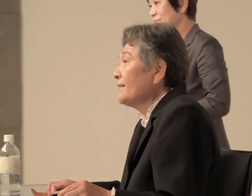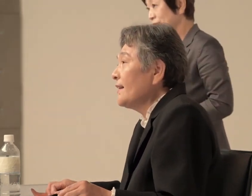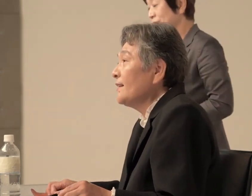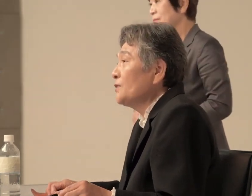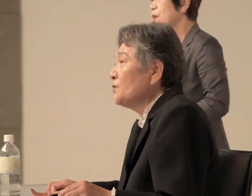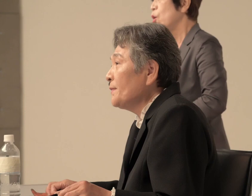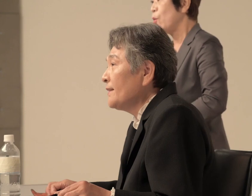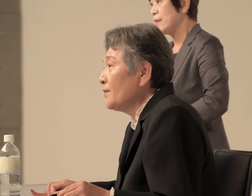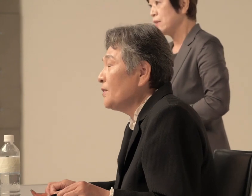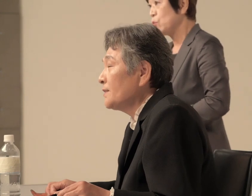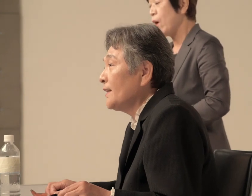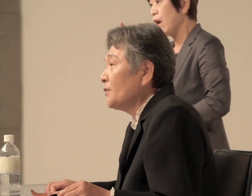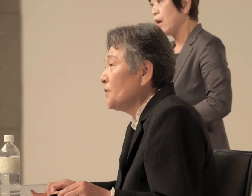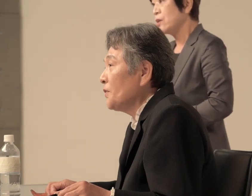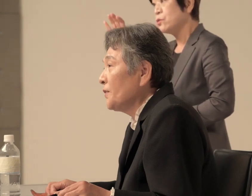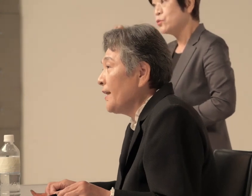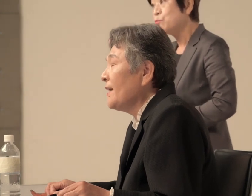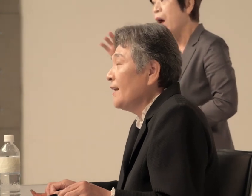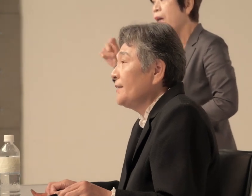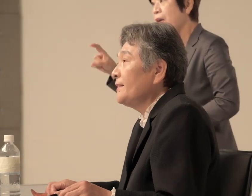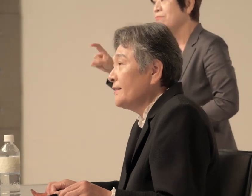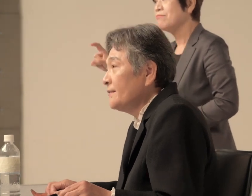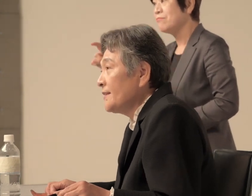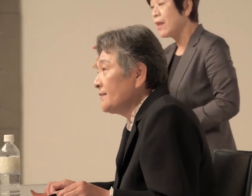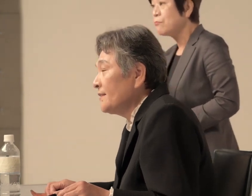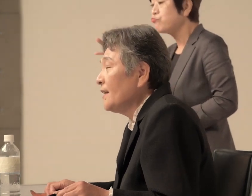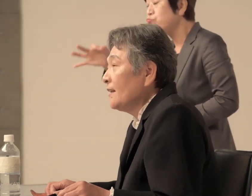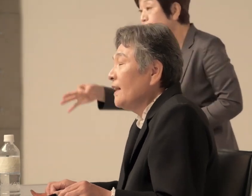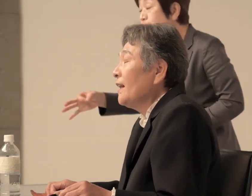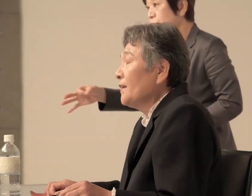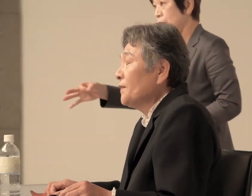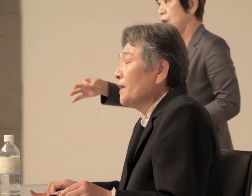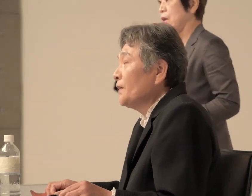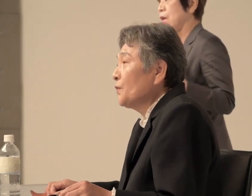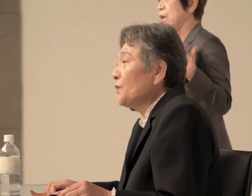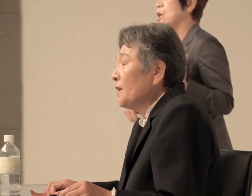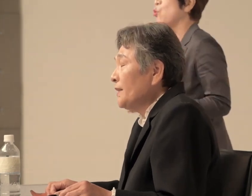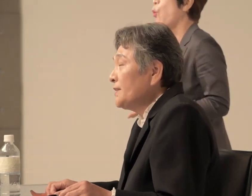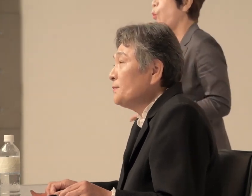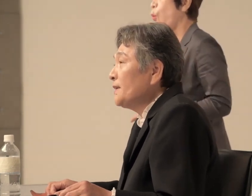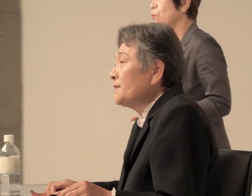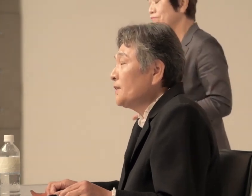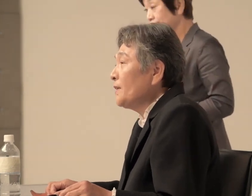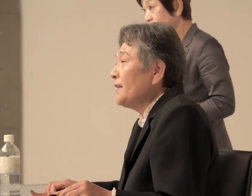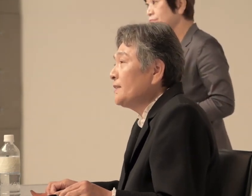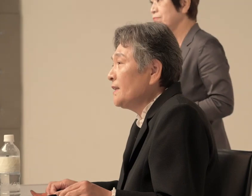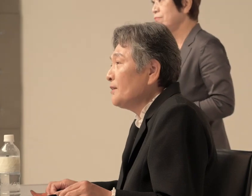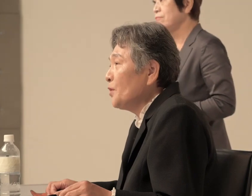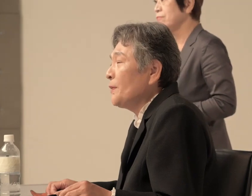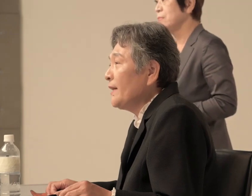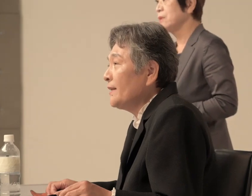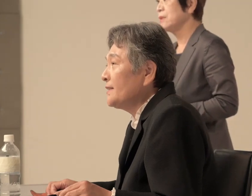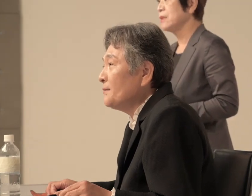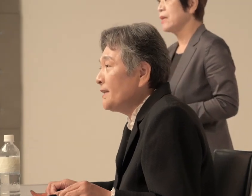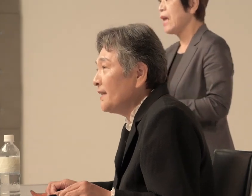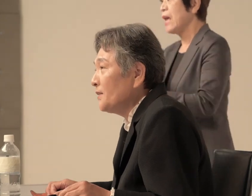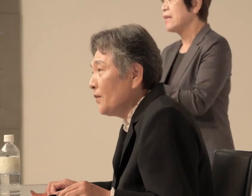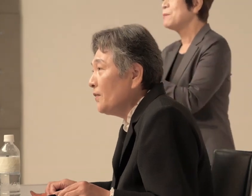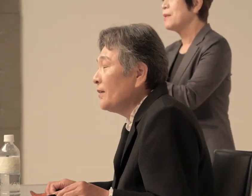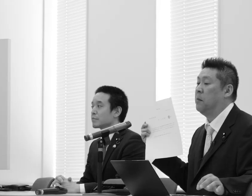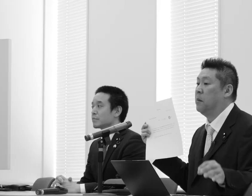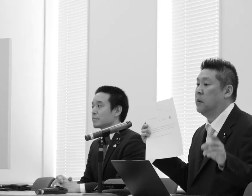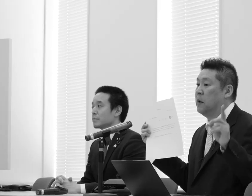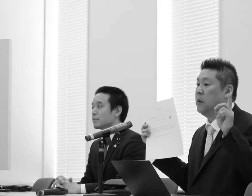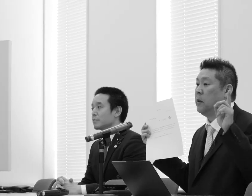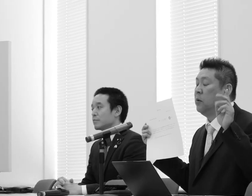はたった10万の選挙費用で出てるんですあの橘さんは1円もピアーでしてません